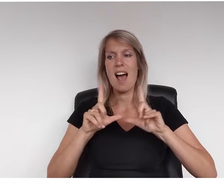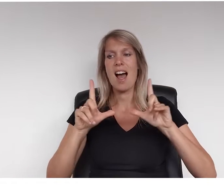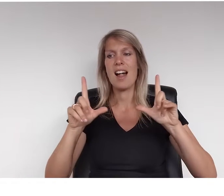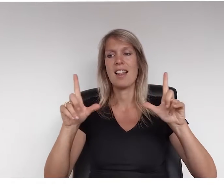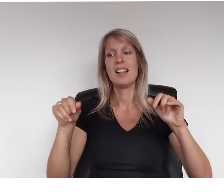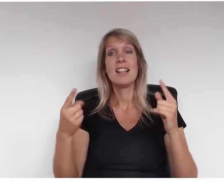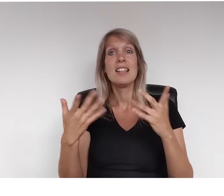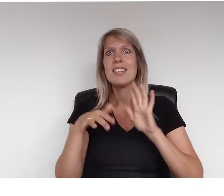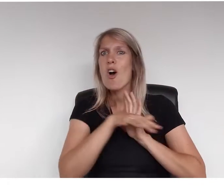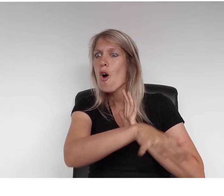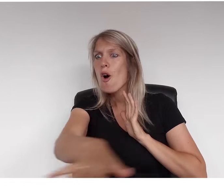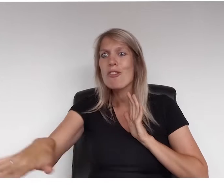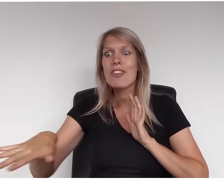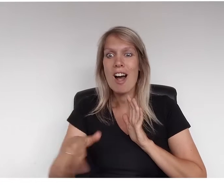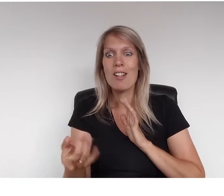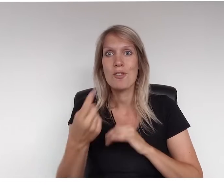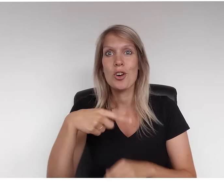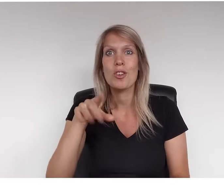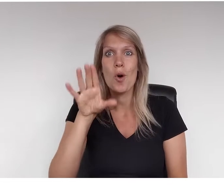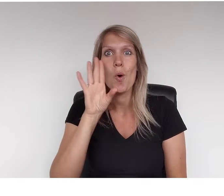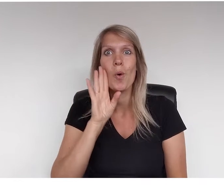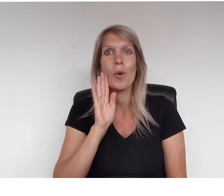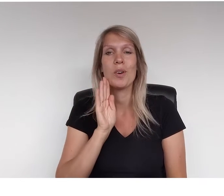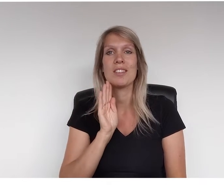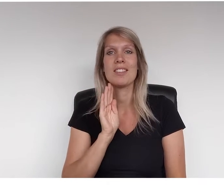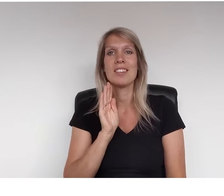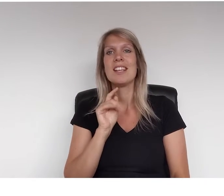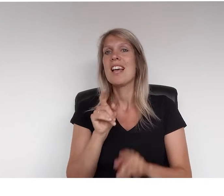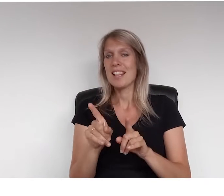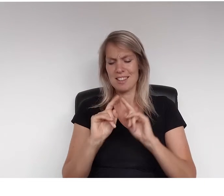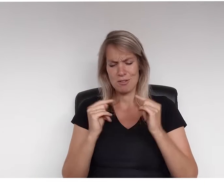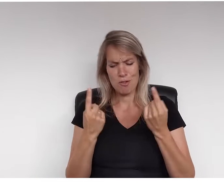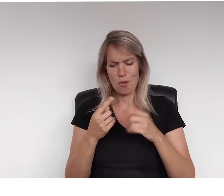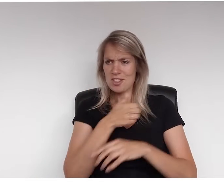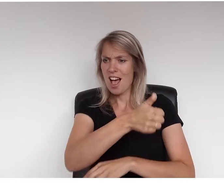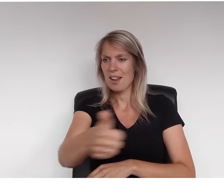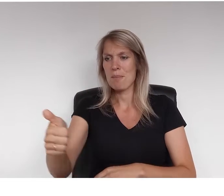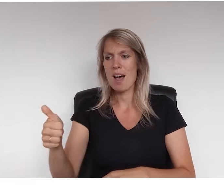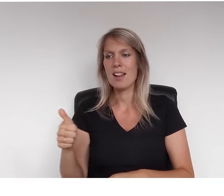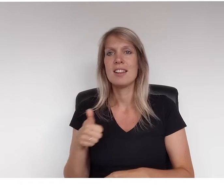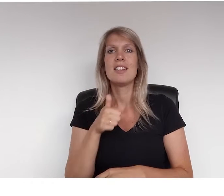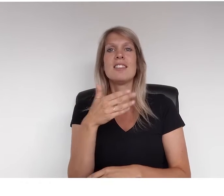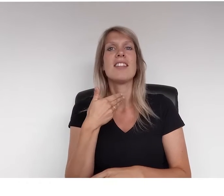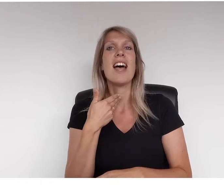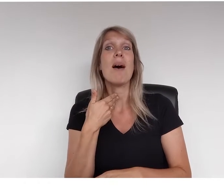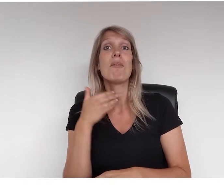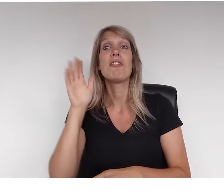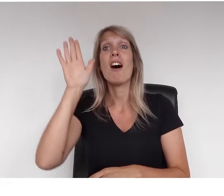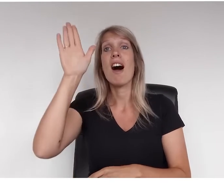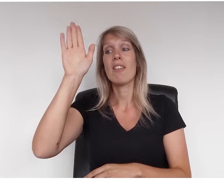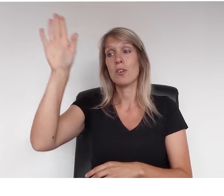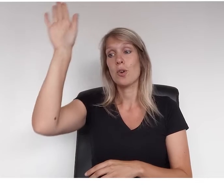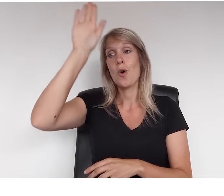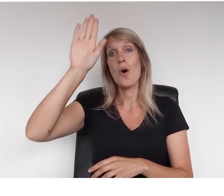die overal wordt gehoord. Het is voor ons allemaal de stem.